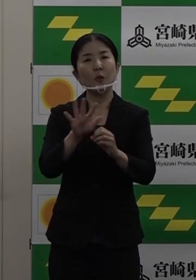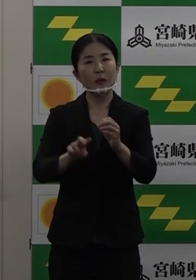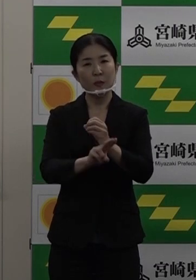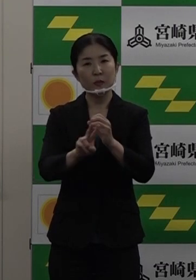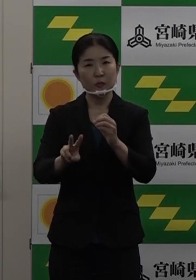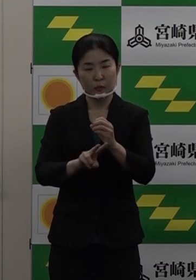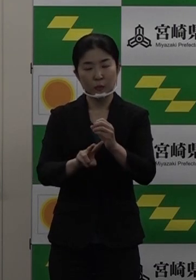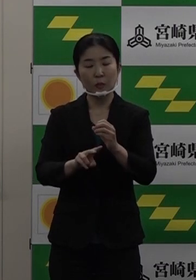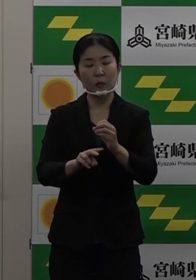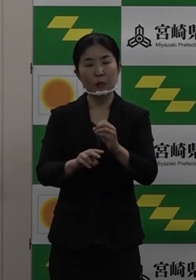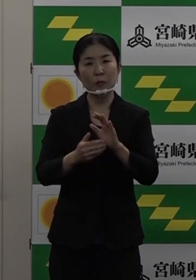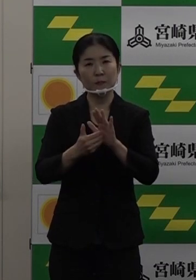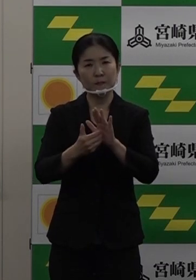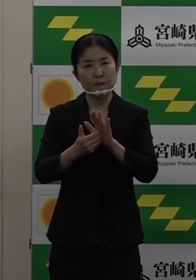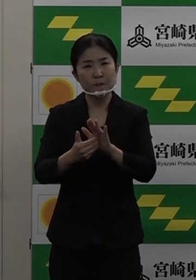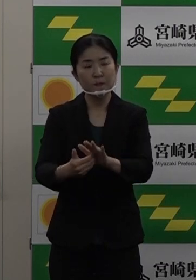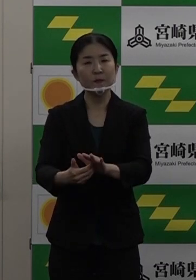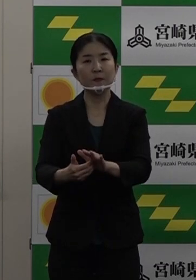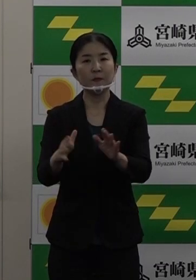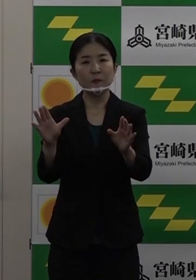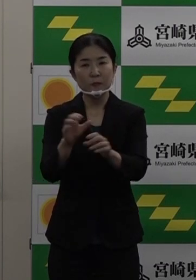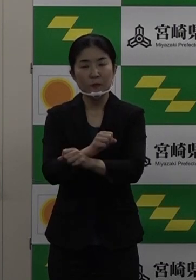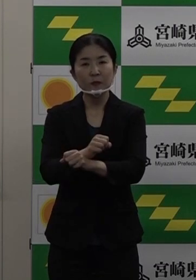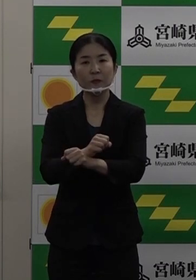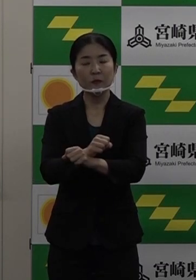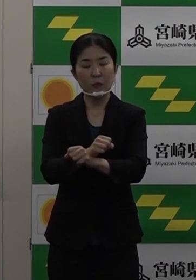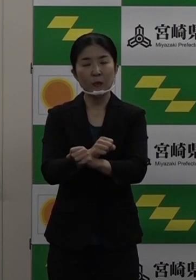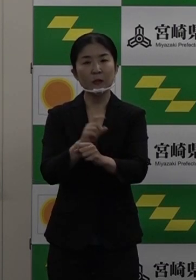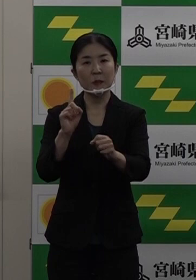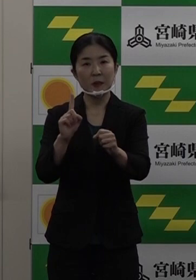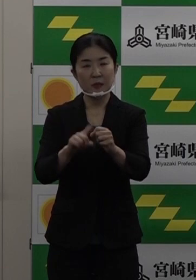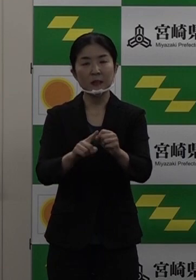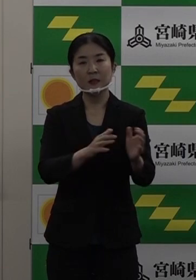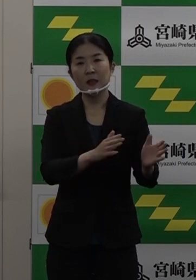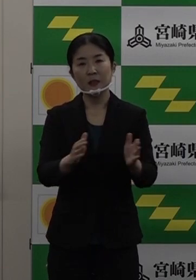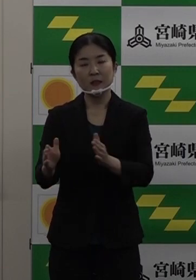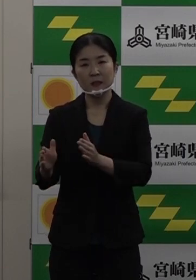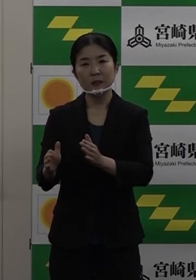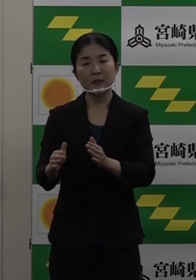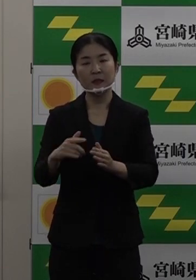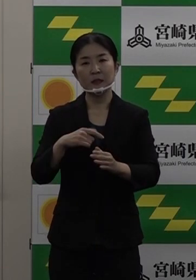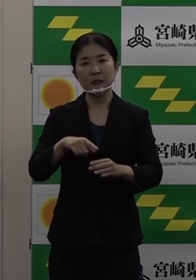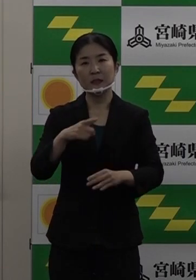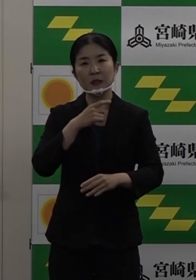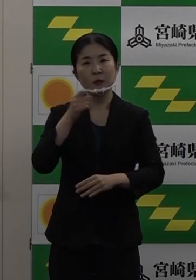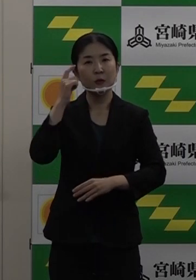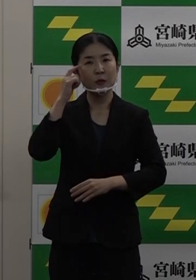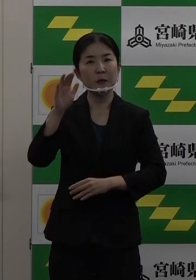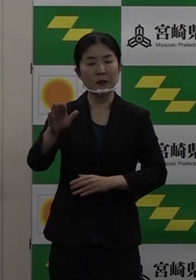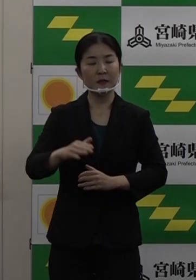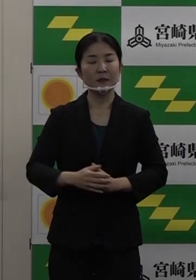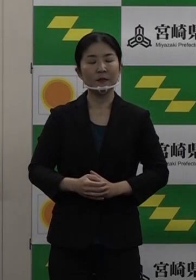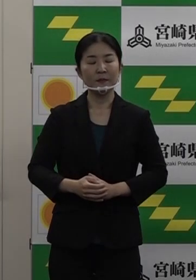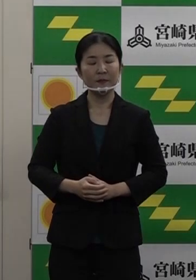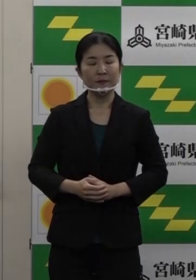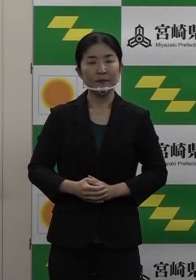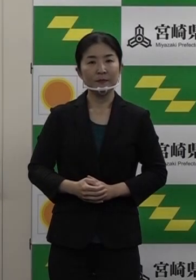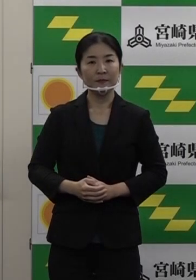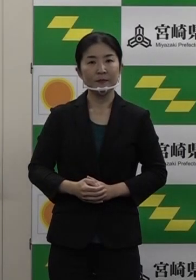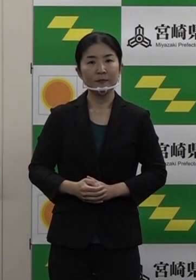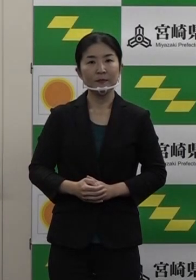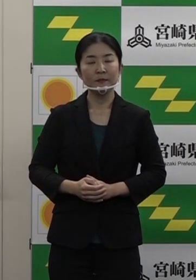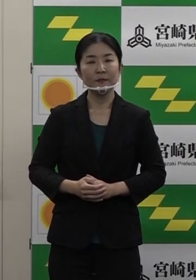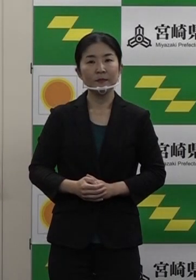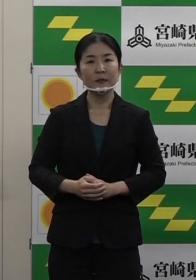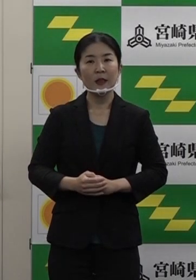っていくものと、そういう認識のもとにですね、しっかり体制を整えていきたいと考えております。はい、